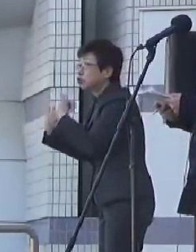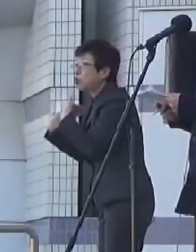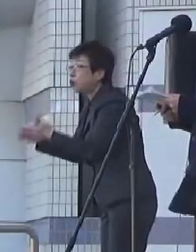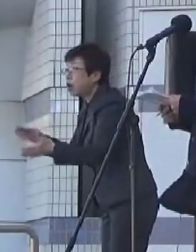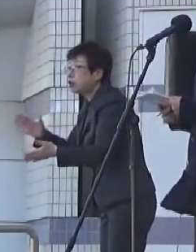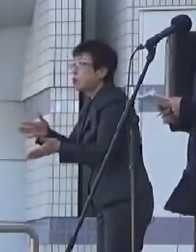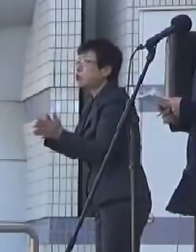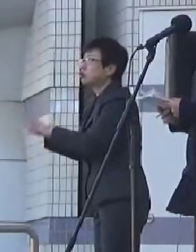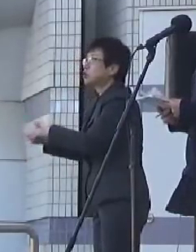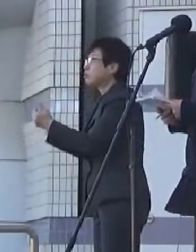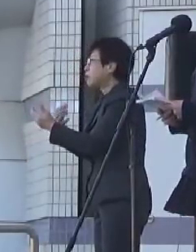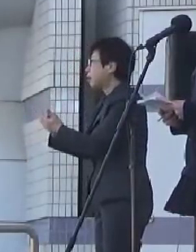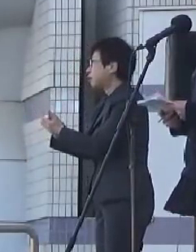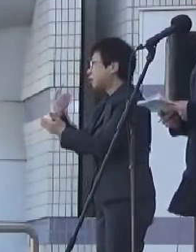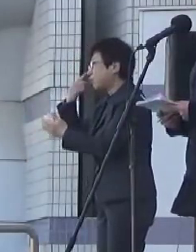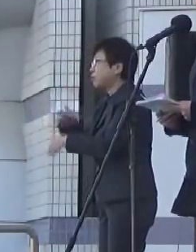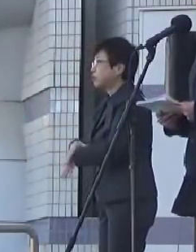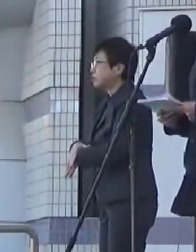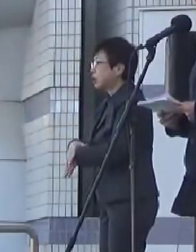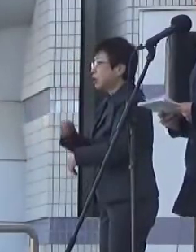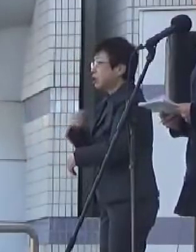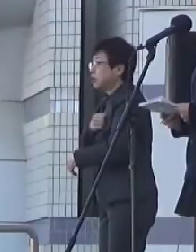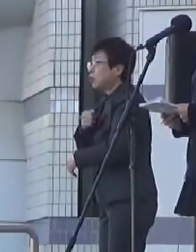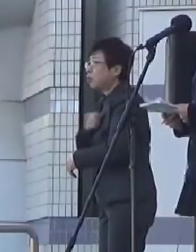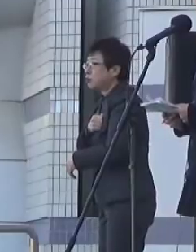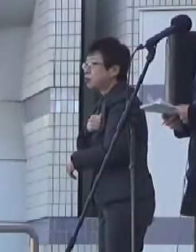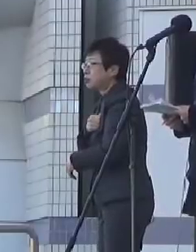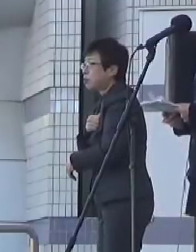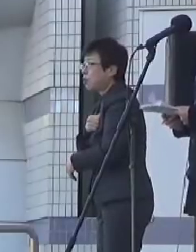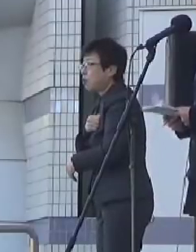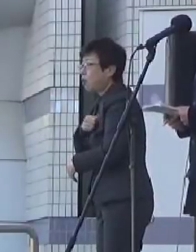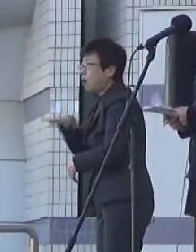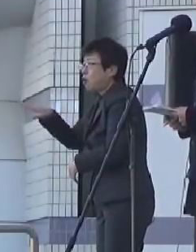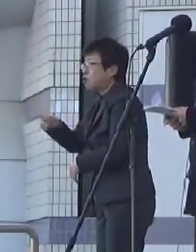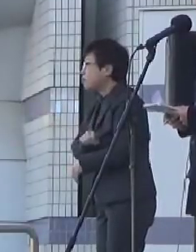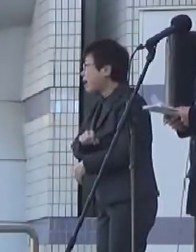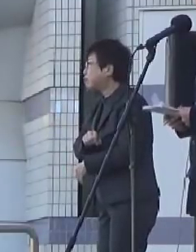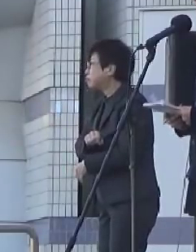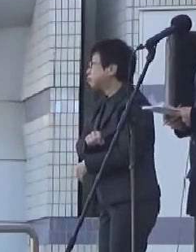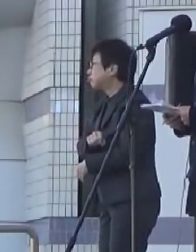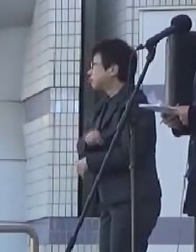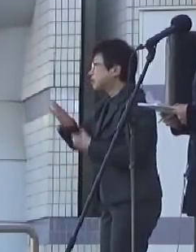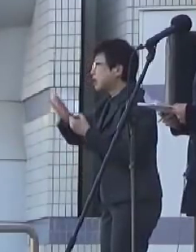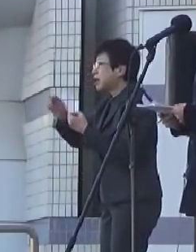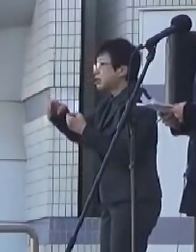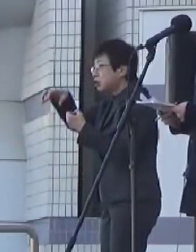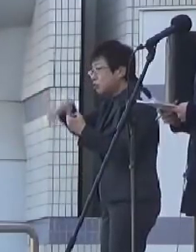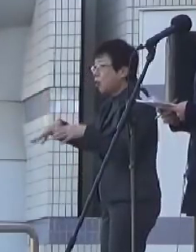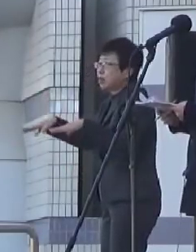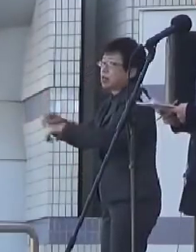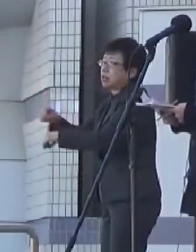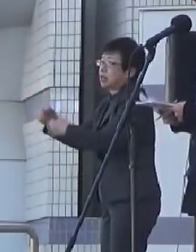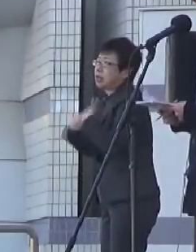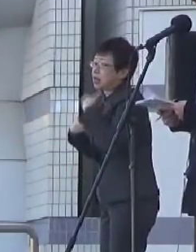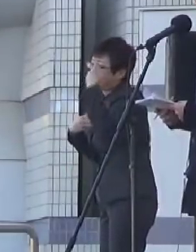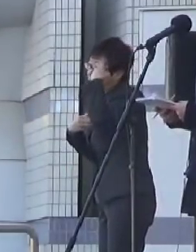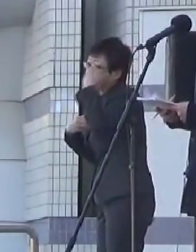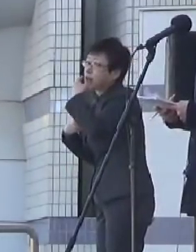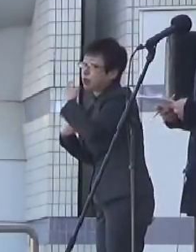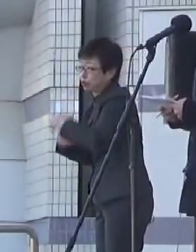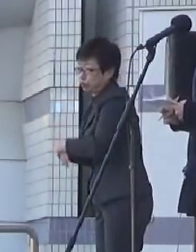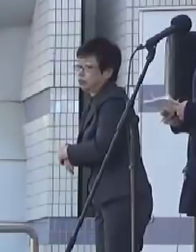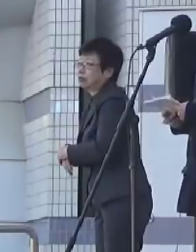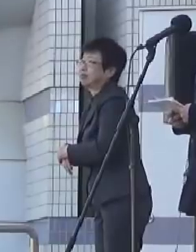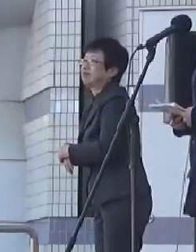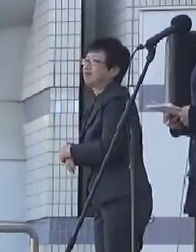うものをこう奪ってしまう原発とかっていうのはやっぱりなくしていかなければならないというふうに私は思っています。